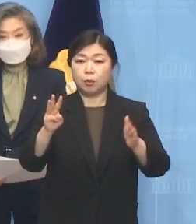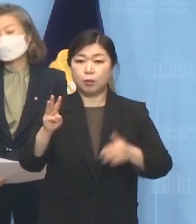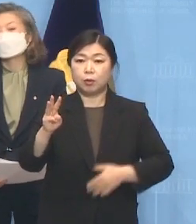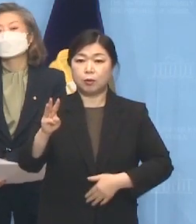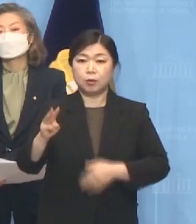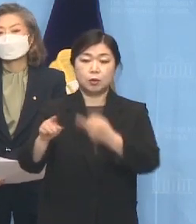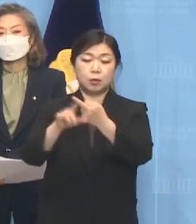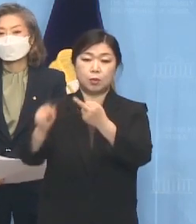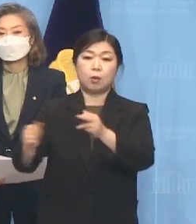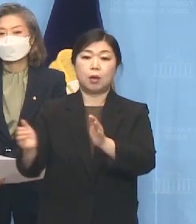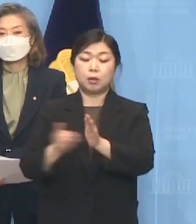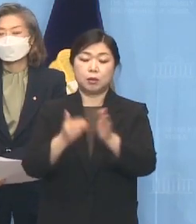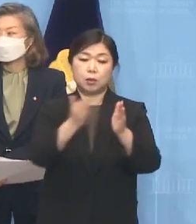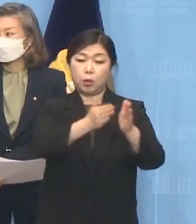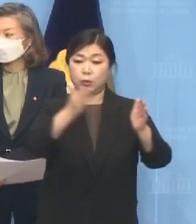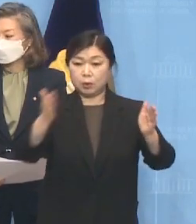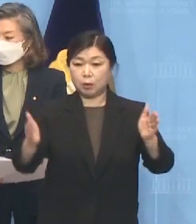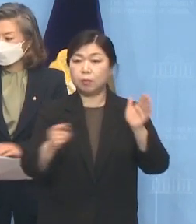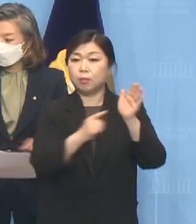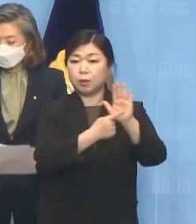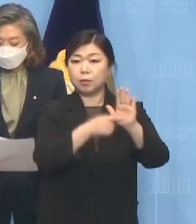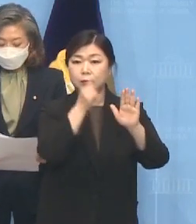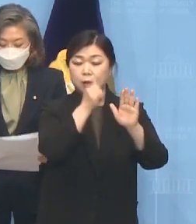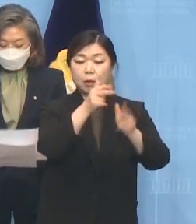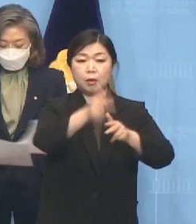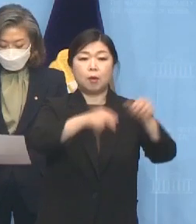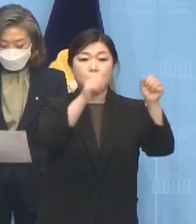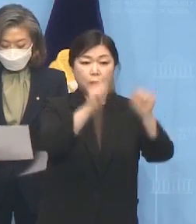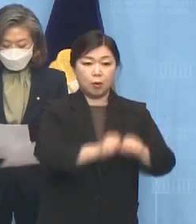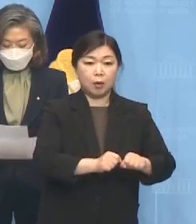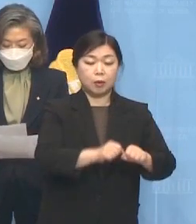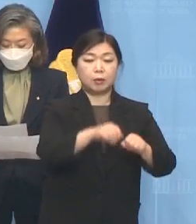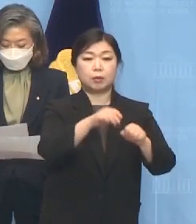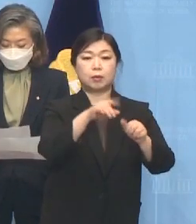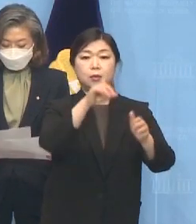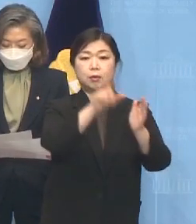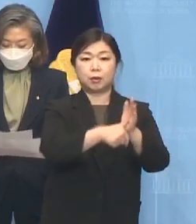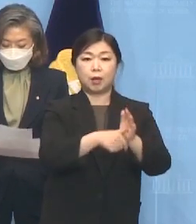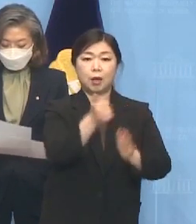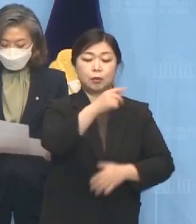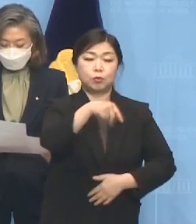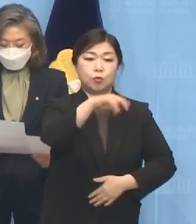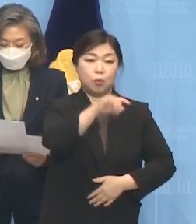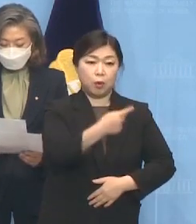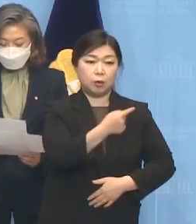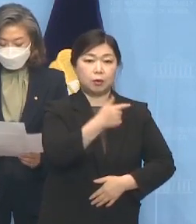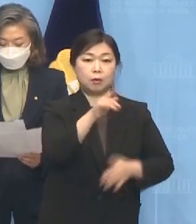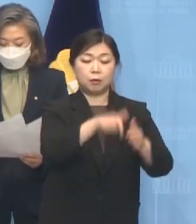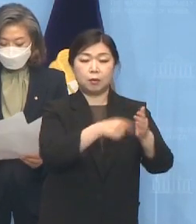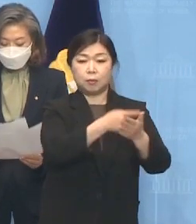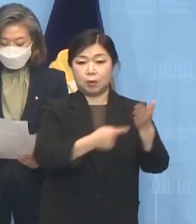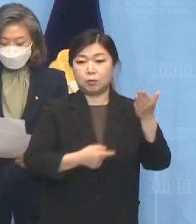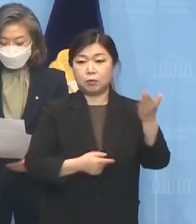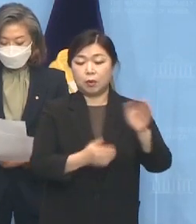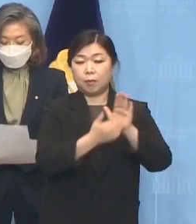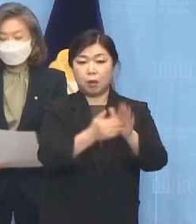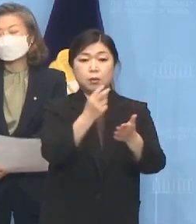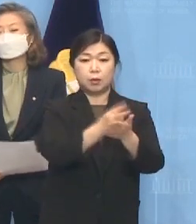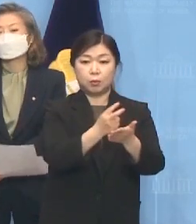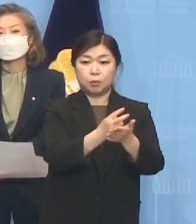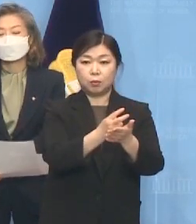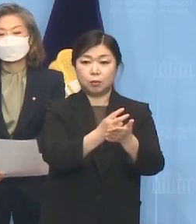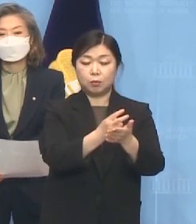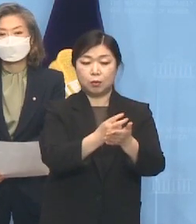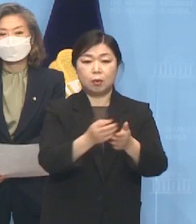12월까지 연장했다 사업화가 시도시 한수원의 붉을 망을 제도가